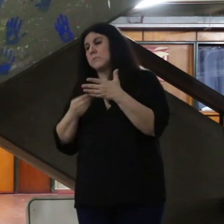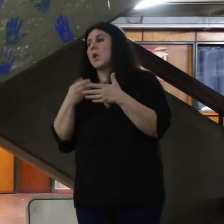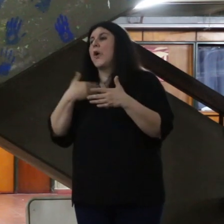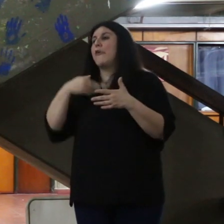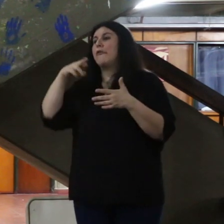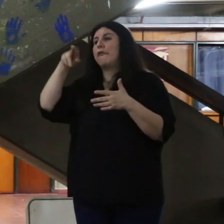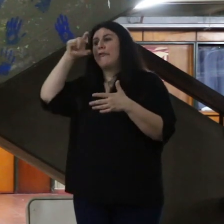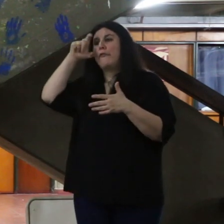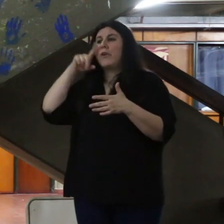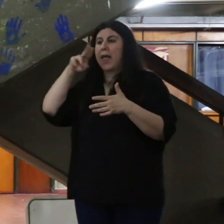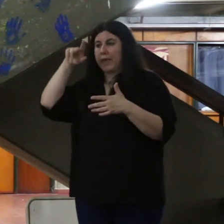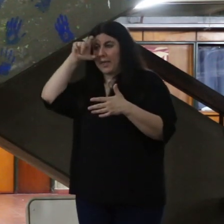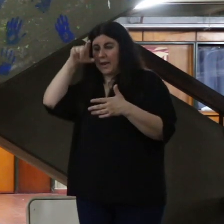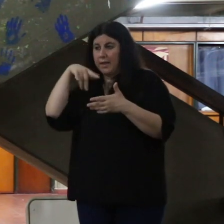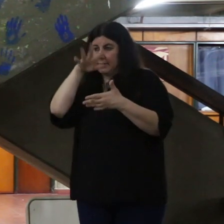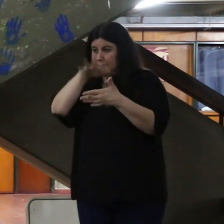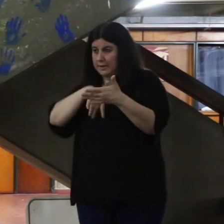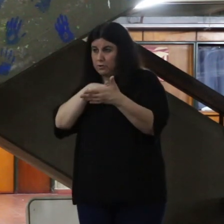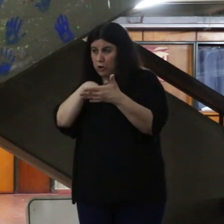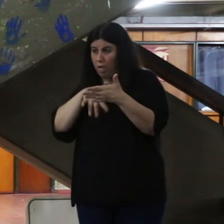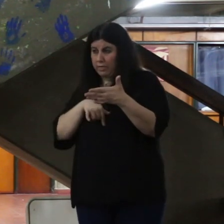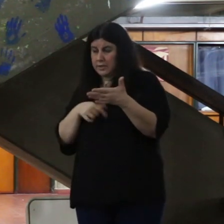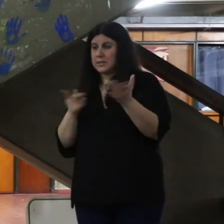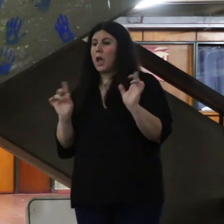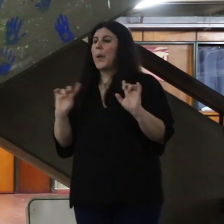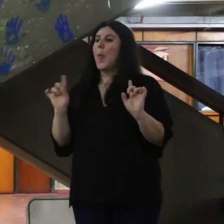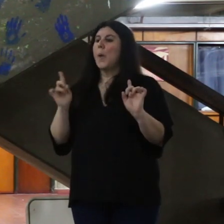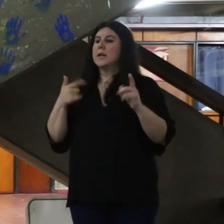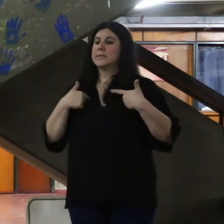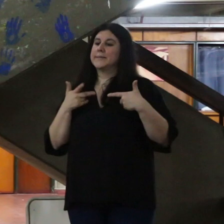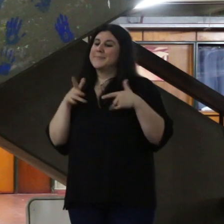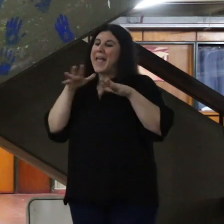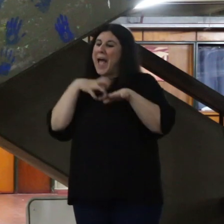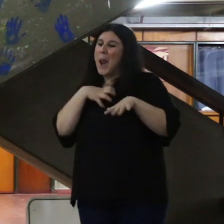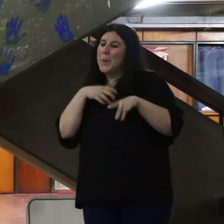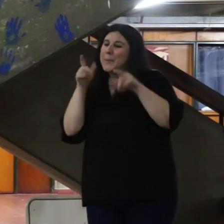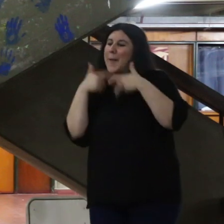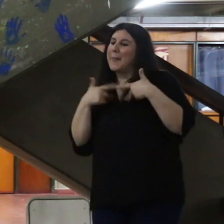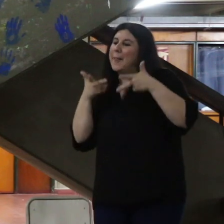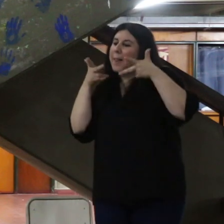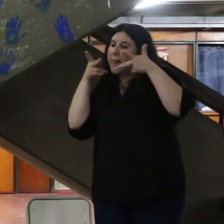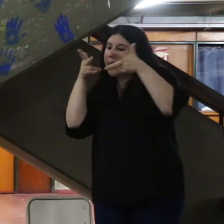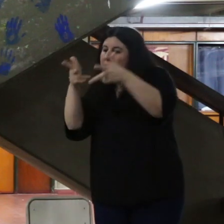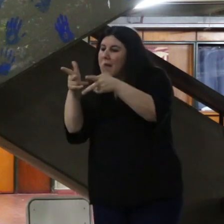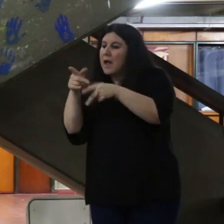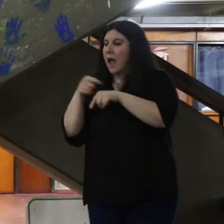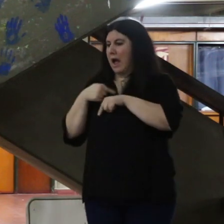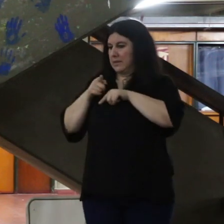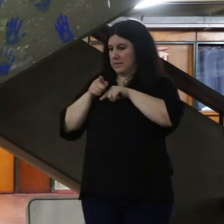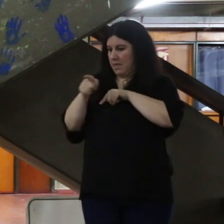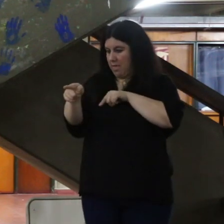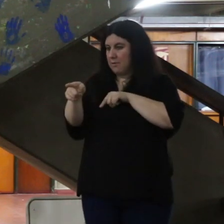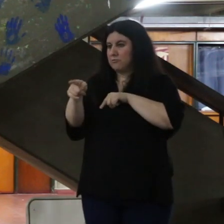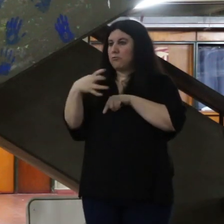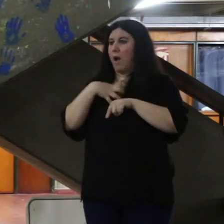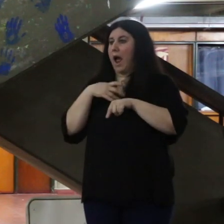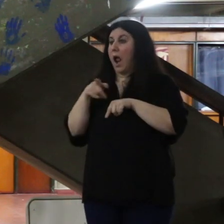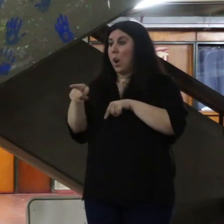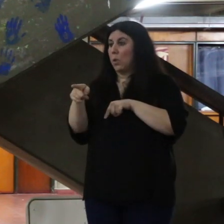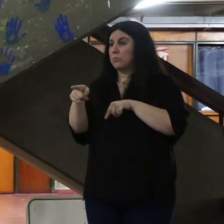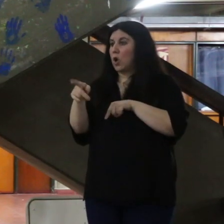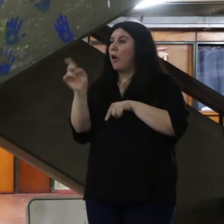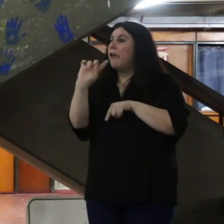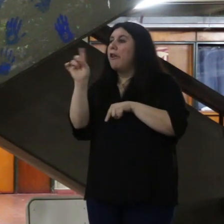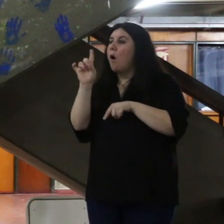Freire dice, no es hablarle a ellos, no es hablar hacia ellos, es